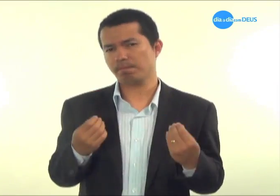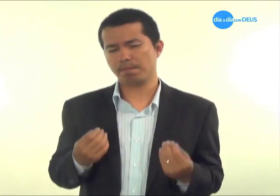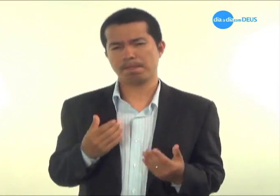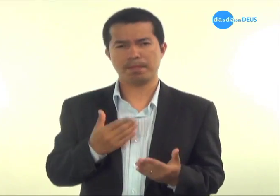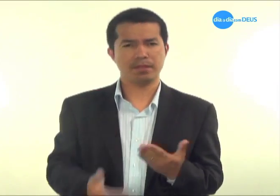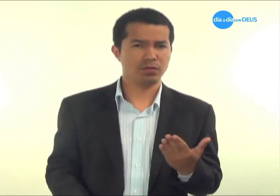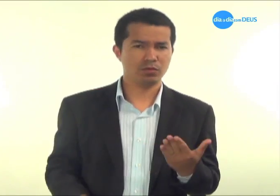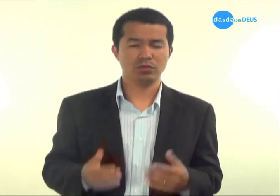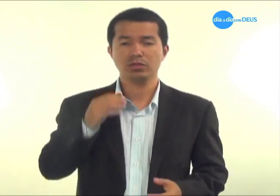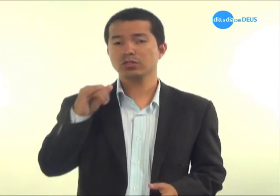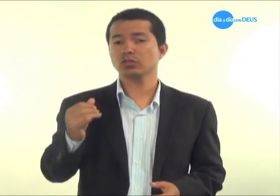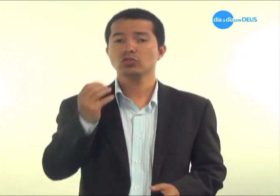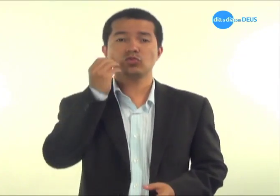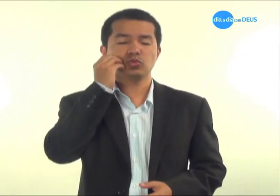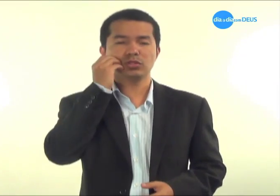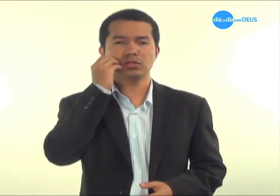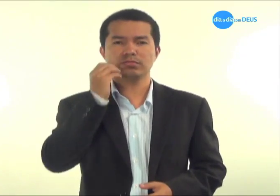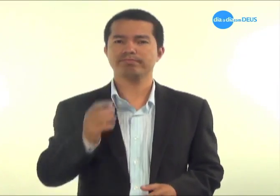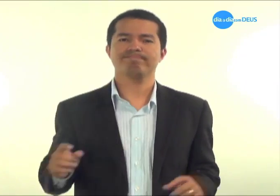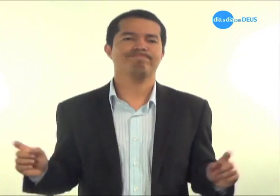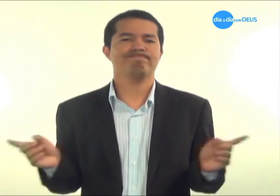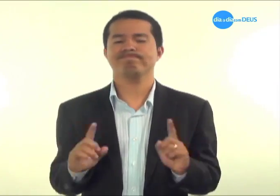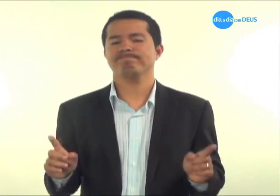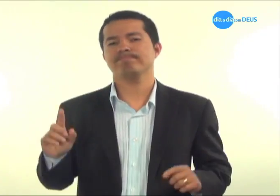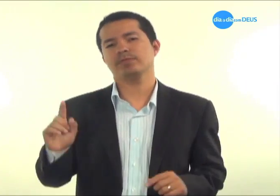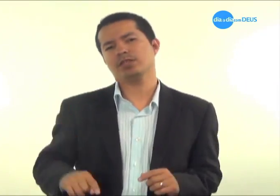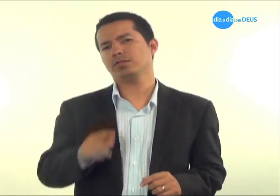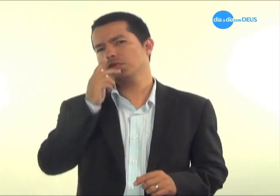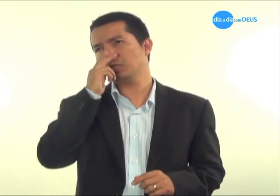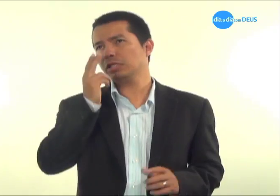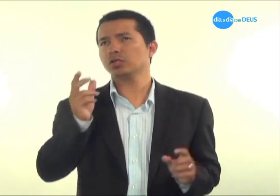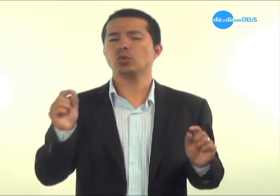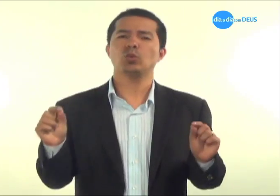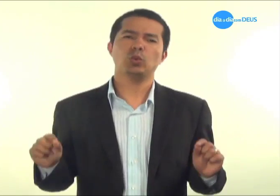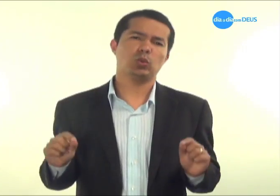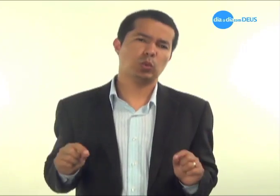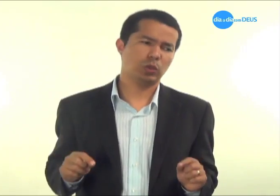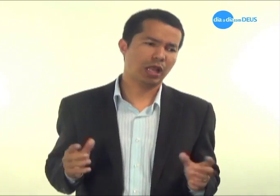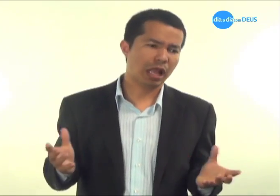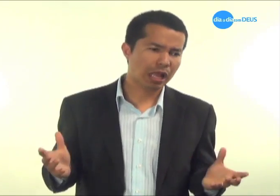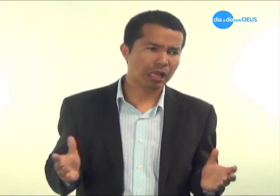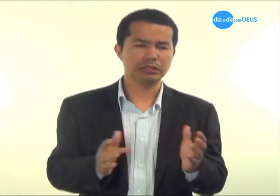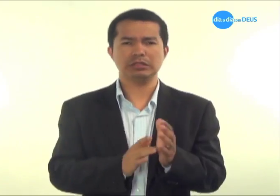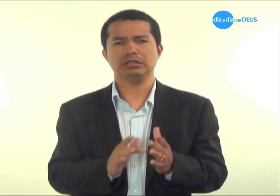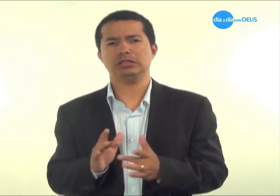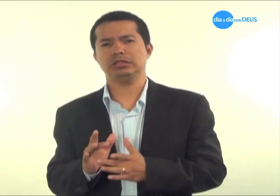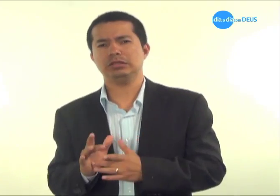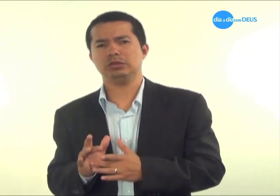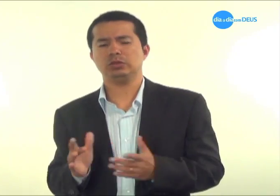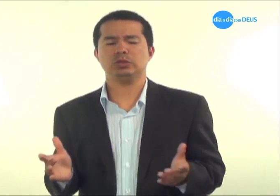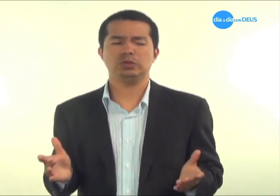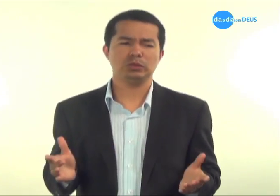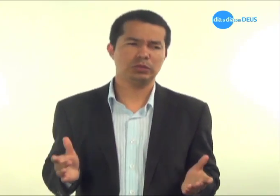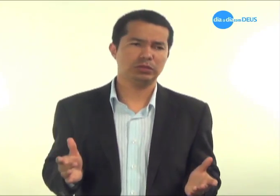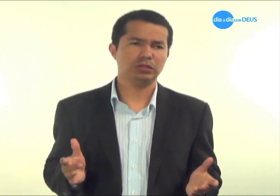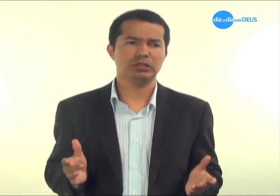Judas não foi um pobre predestinado à desgraça pelas profecias que precisavam